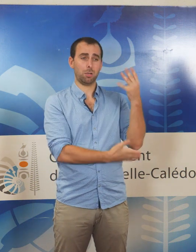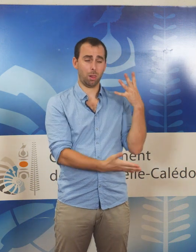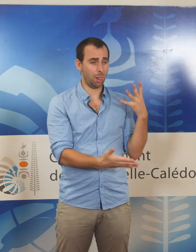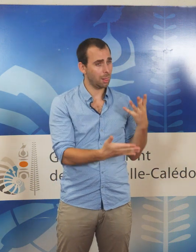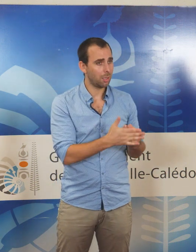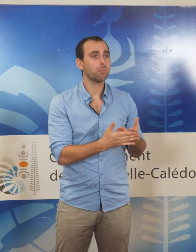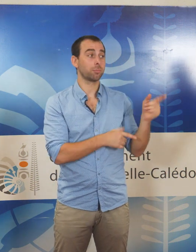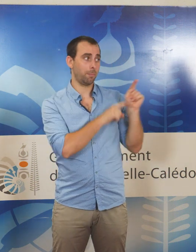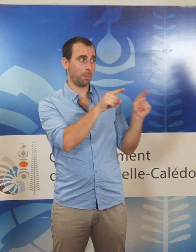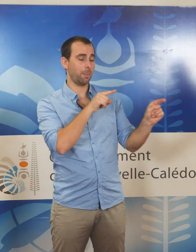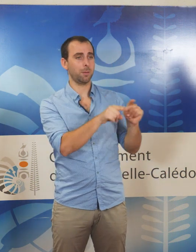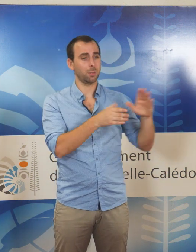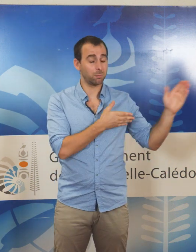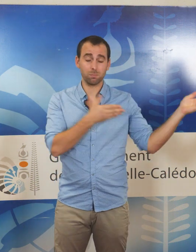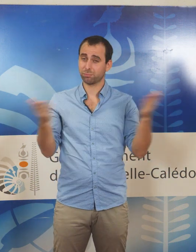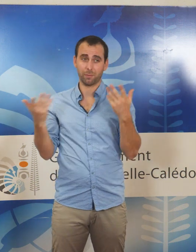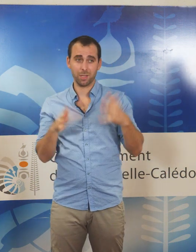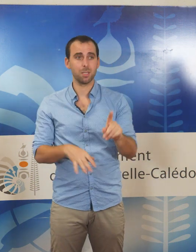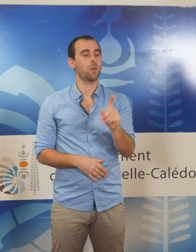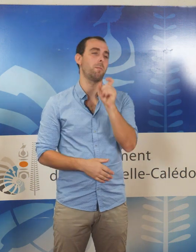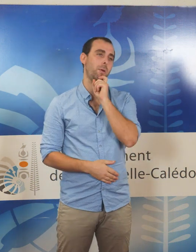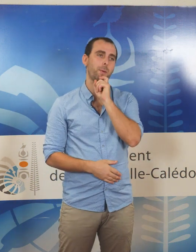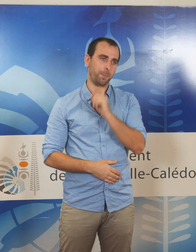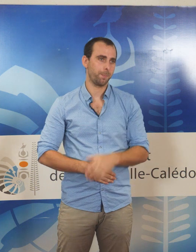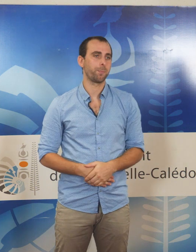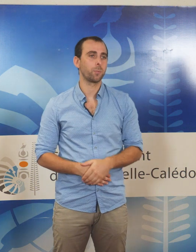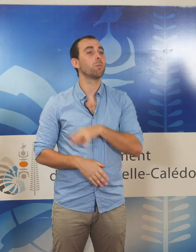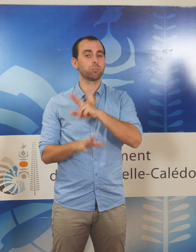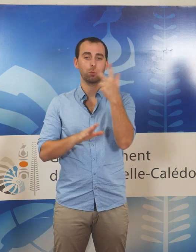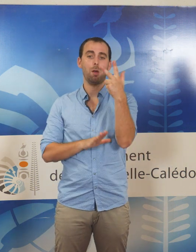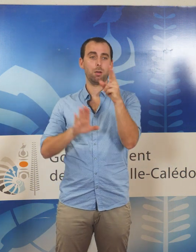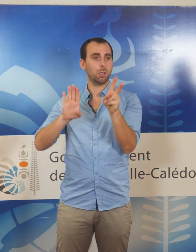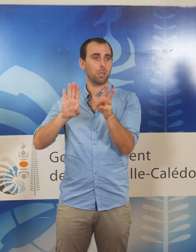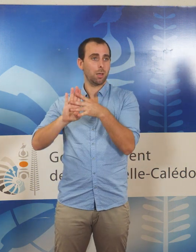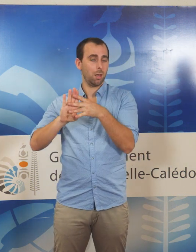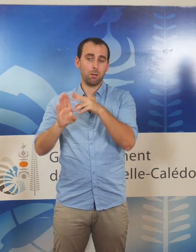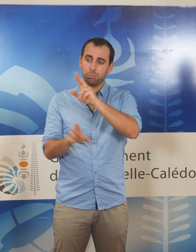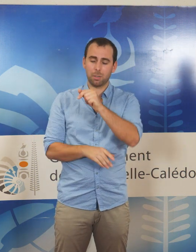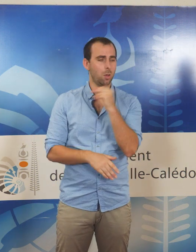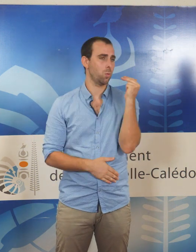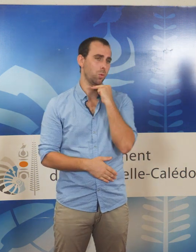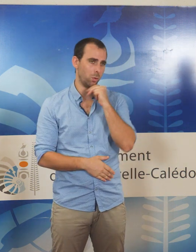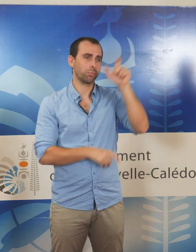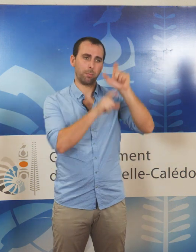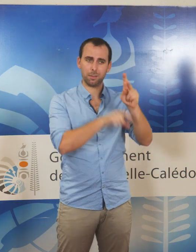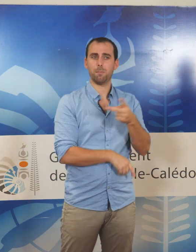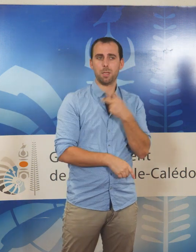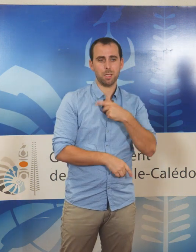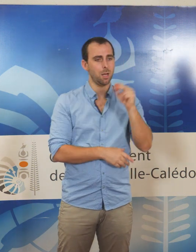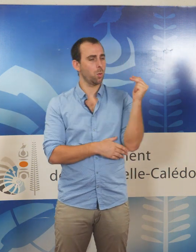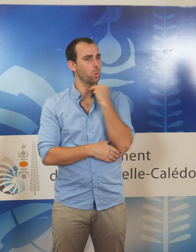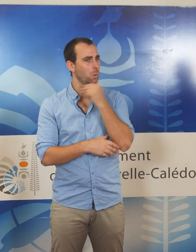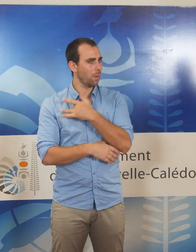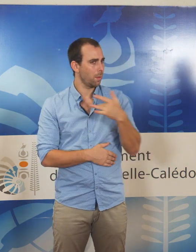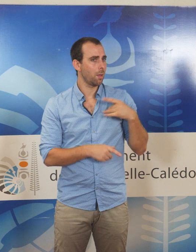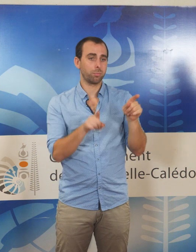pas encore été rapatriées. C'est-à-dire qu'il y a trois critères qui, je pense, ont fait l'objet d'urgence, personnel médical, urgence sanitaire et problème de